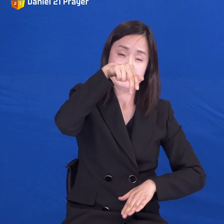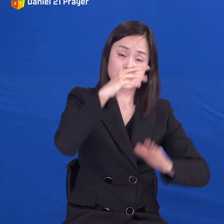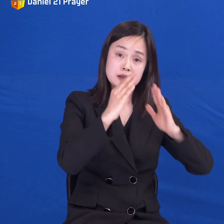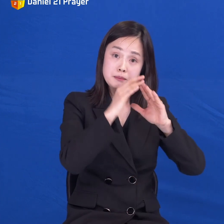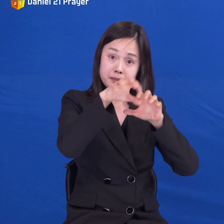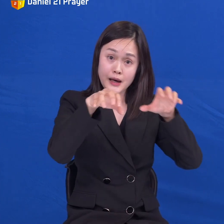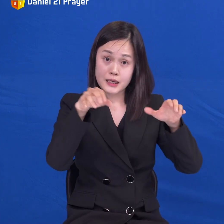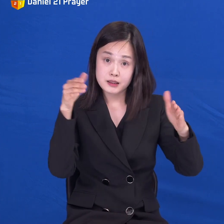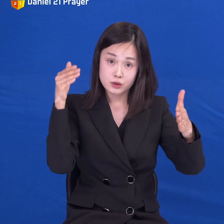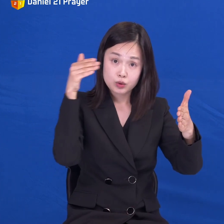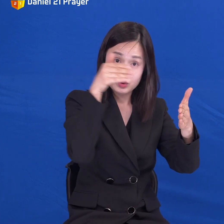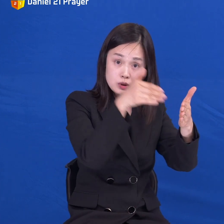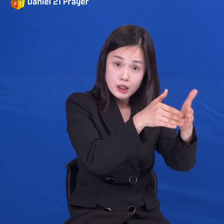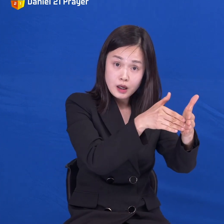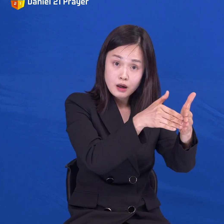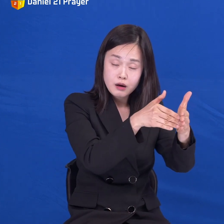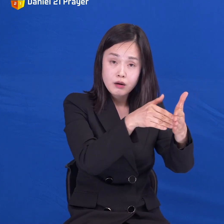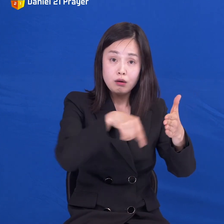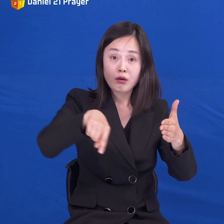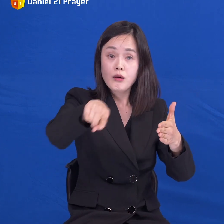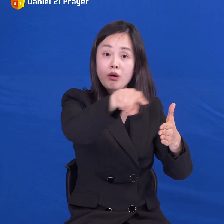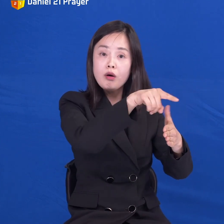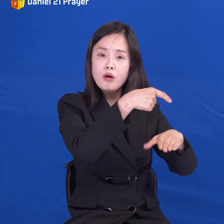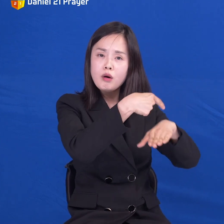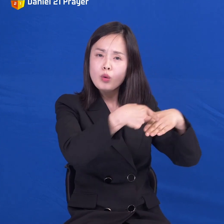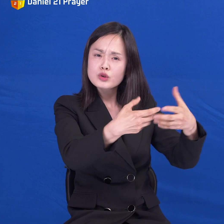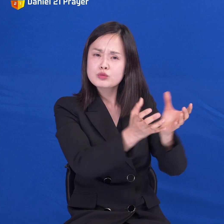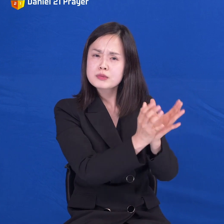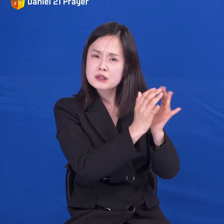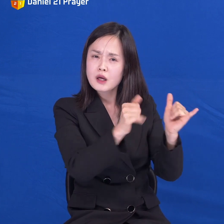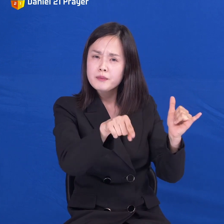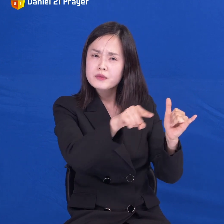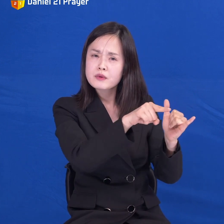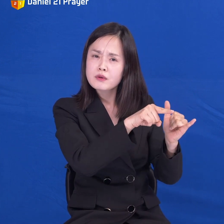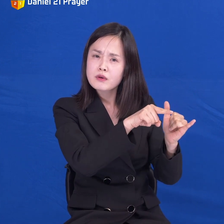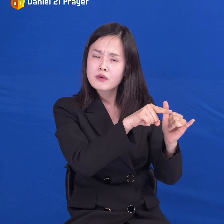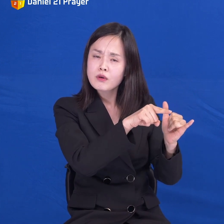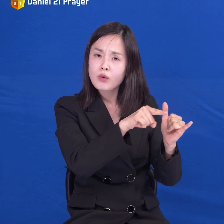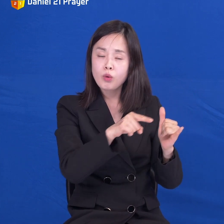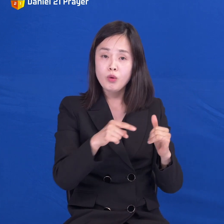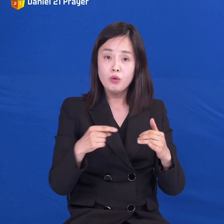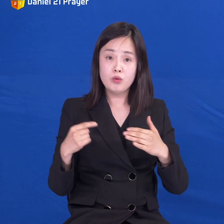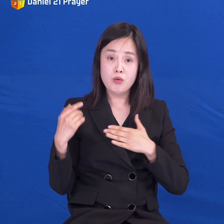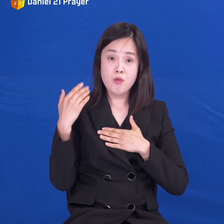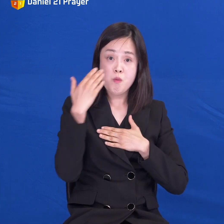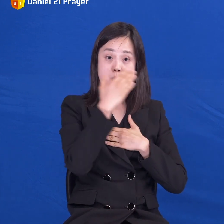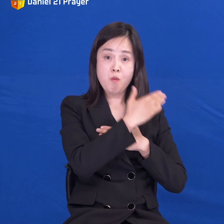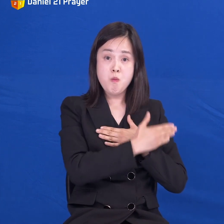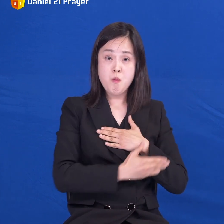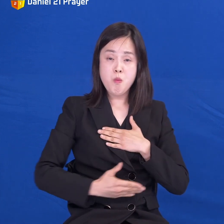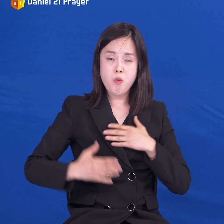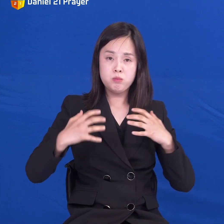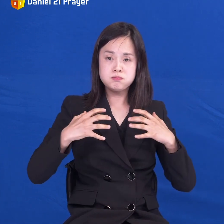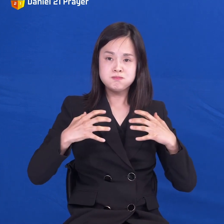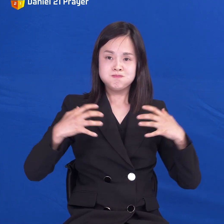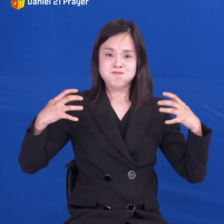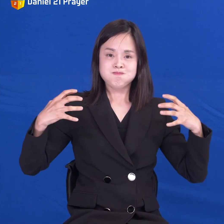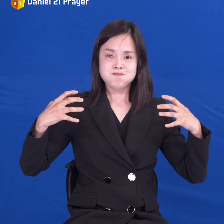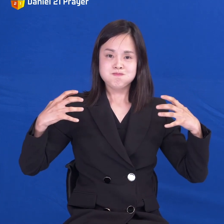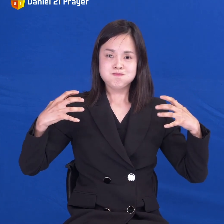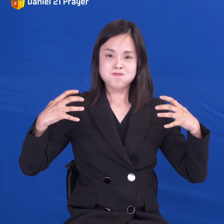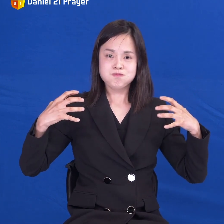원주민들은 저보다 체구가 작은데 이분은 코끼리만 해요. 새까맣고 눈이 빨개요. 이분이 저하고